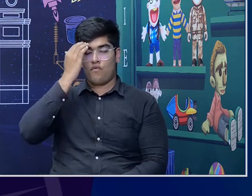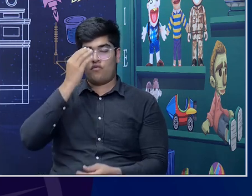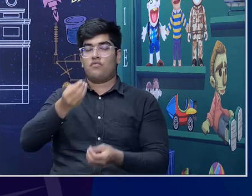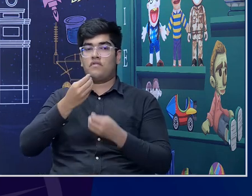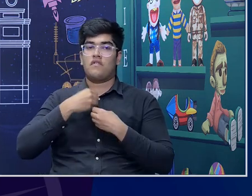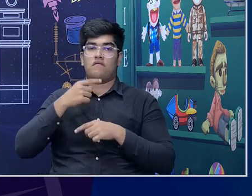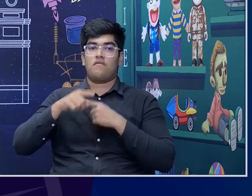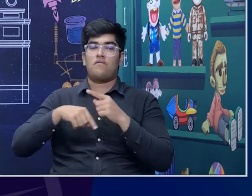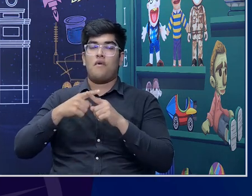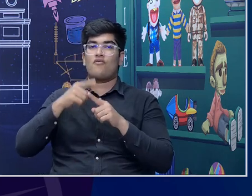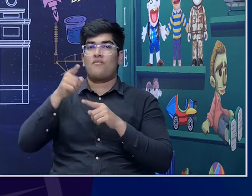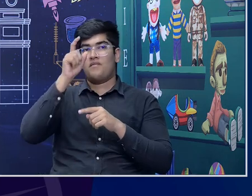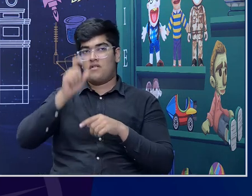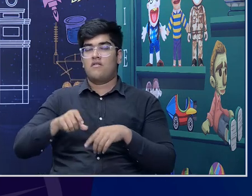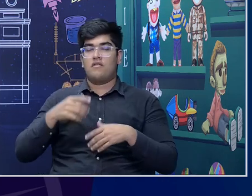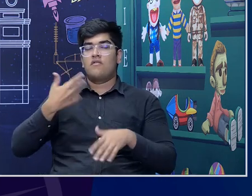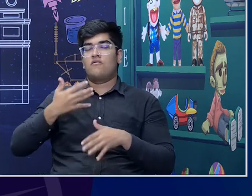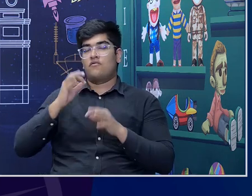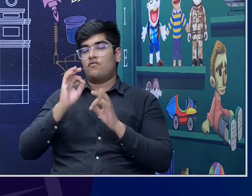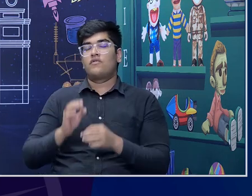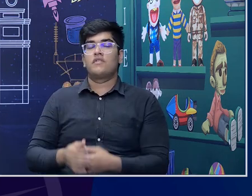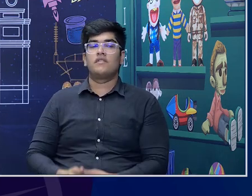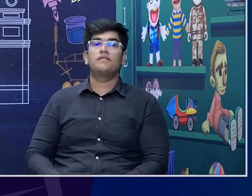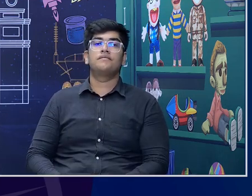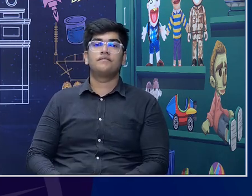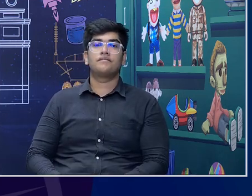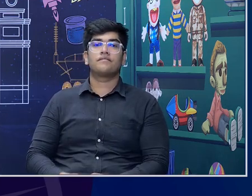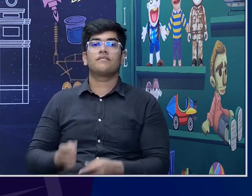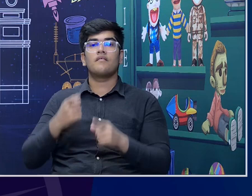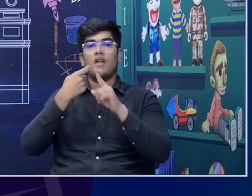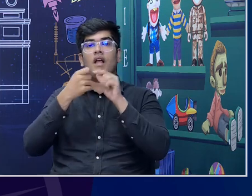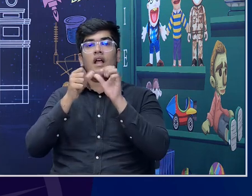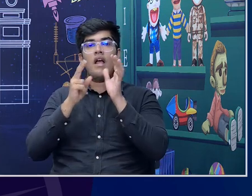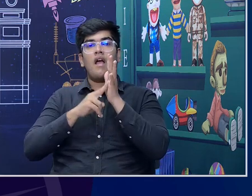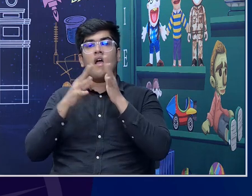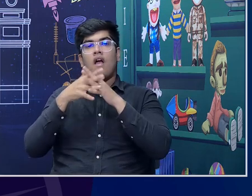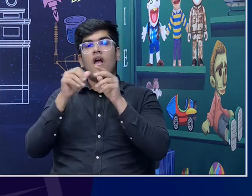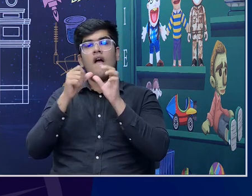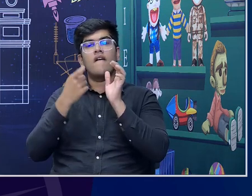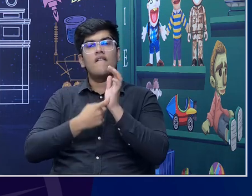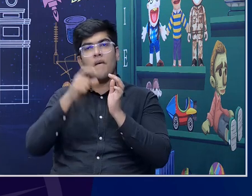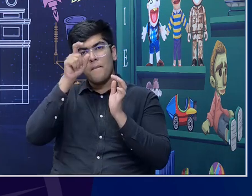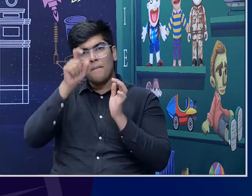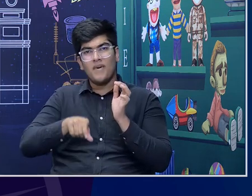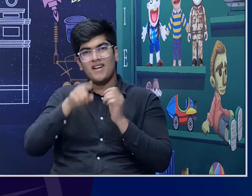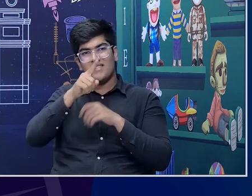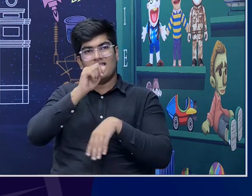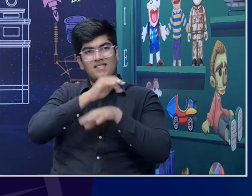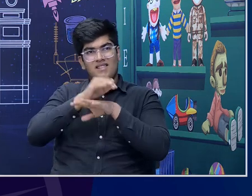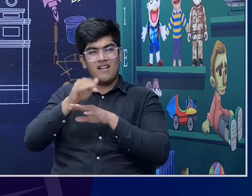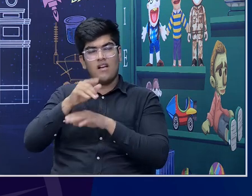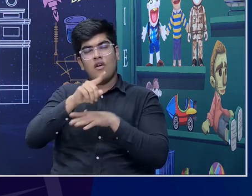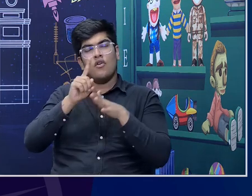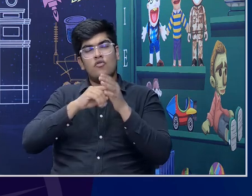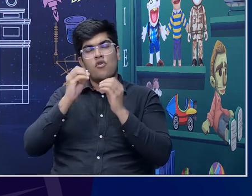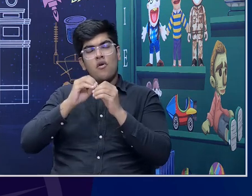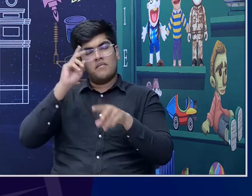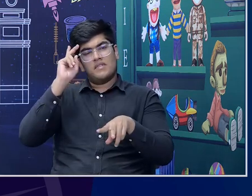कवर सिंग जी के बारे में, मैं में एक प्रशनों और आता है कि क्या कवर सिंग जी शुरू से ही इसी पोस्ट आफिस में काम करते थे क्या,